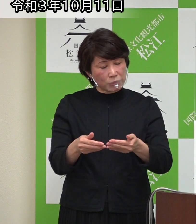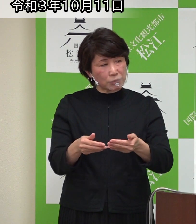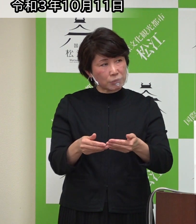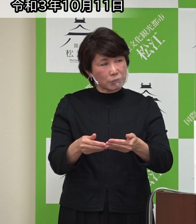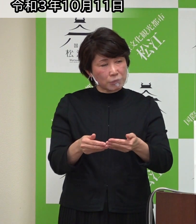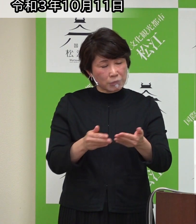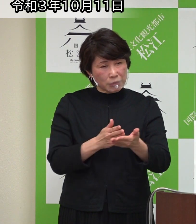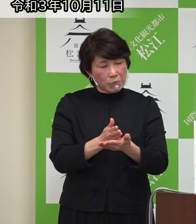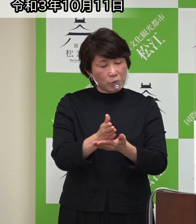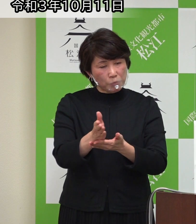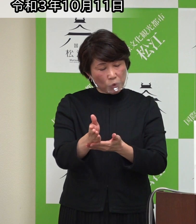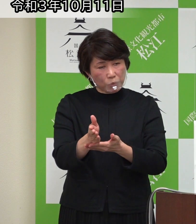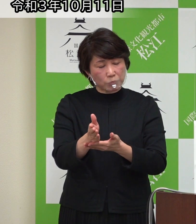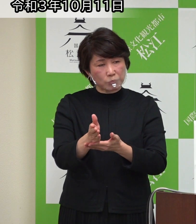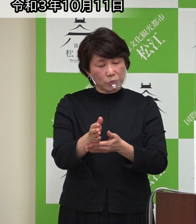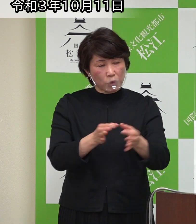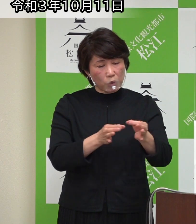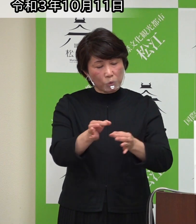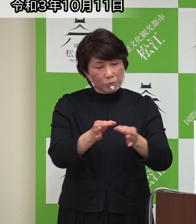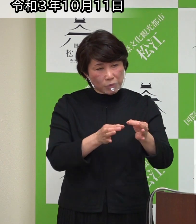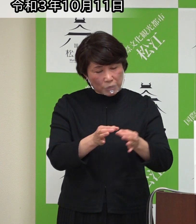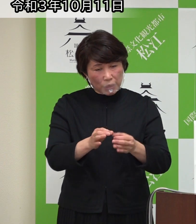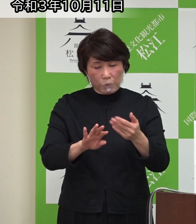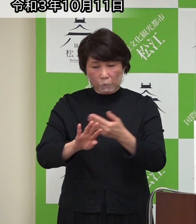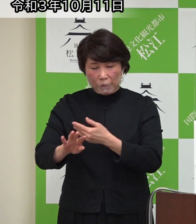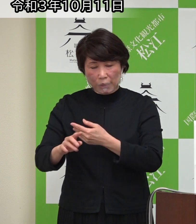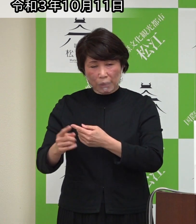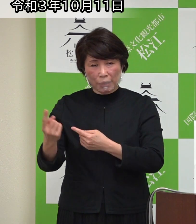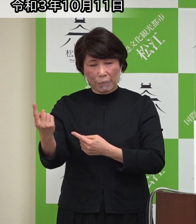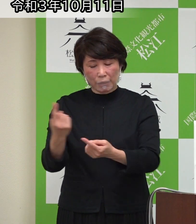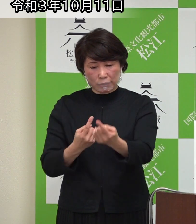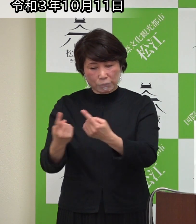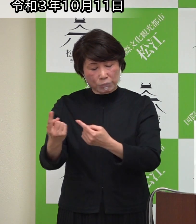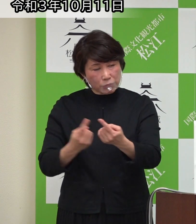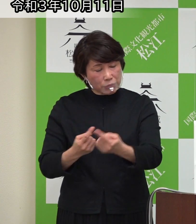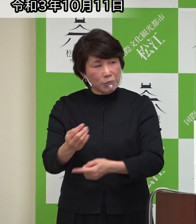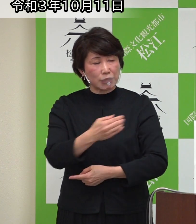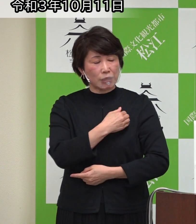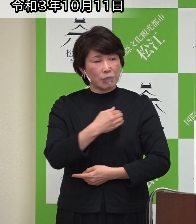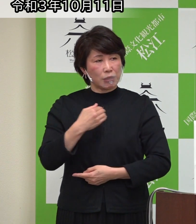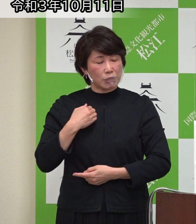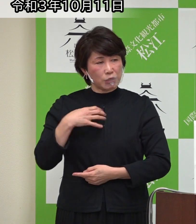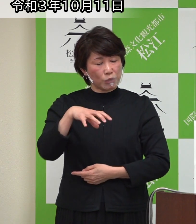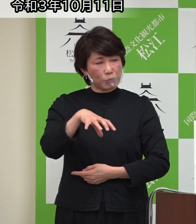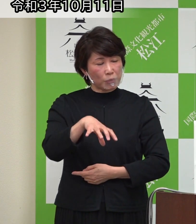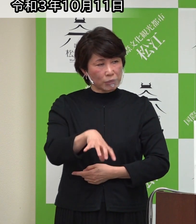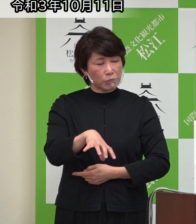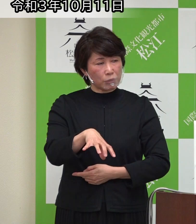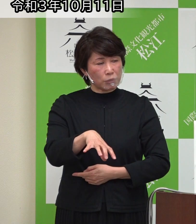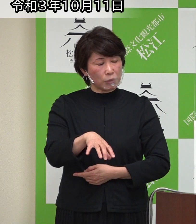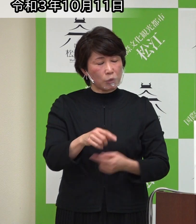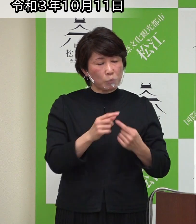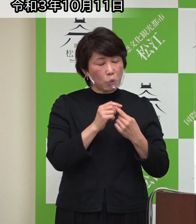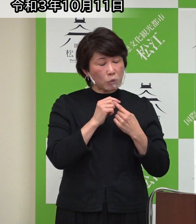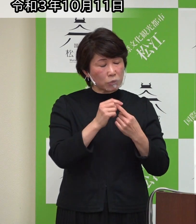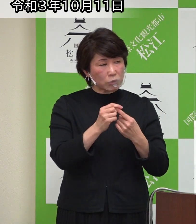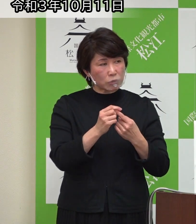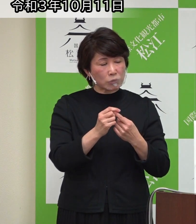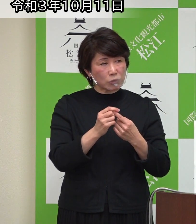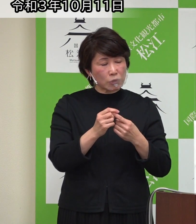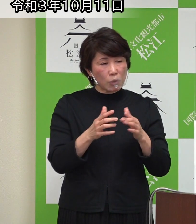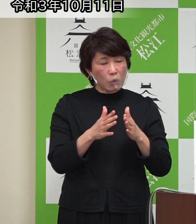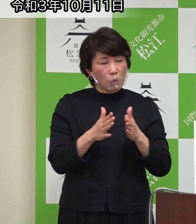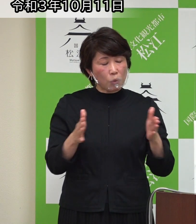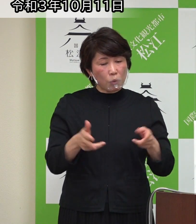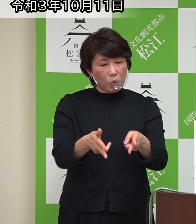くさんの方が行き来できるような場所にしていきたいというふうな思いがあります。もう一つはすいません、あの今大橋川、まあ、これですねこの大橋